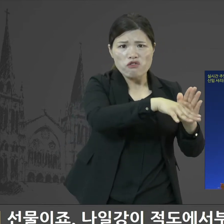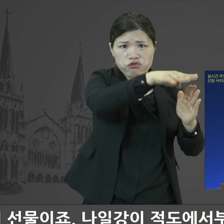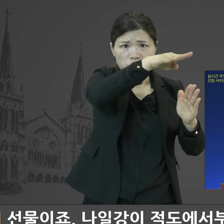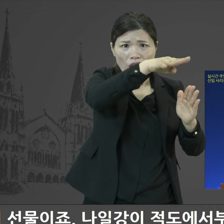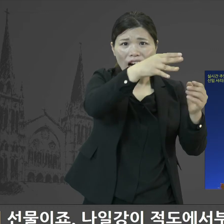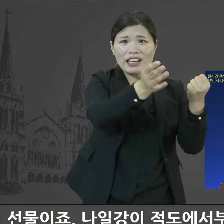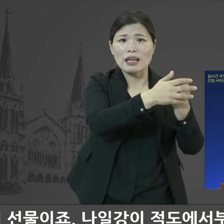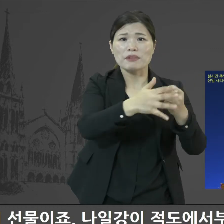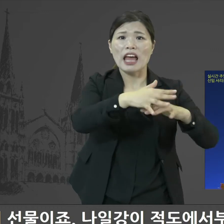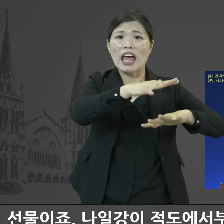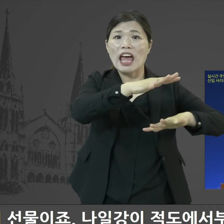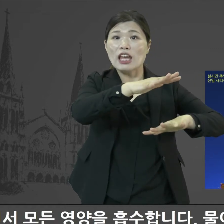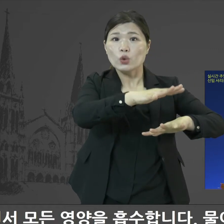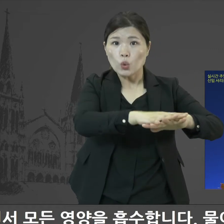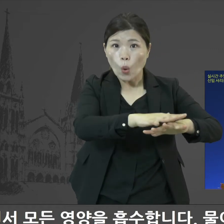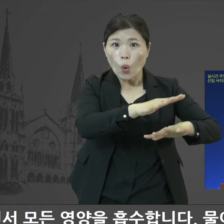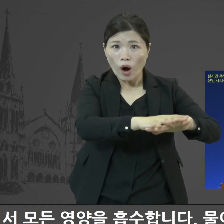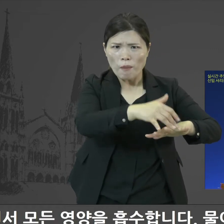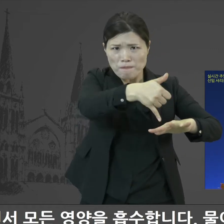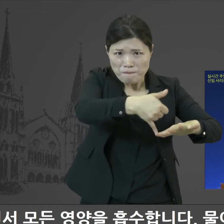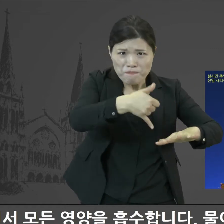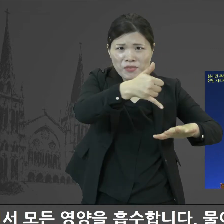아주 최적의 옥토가 생깁니다.